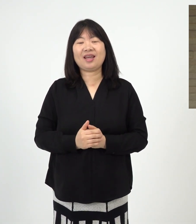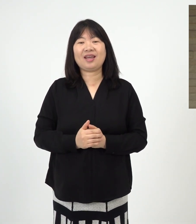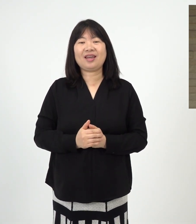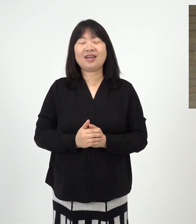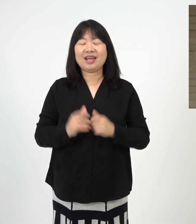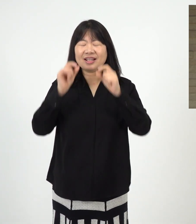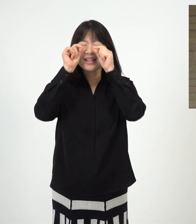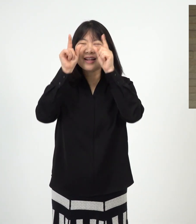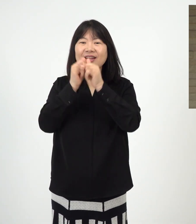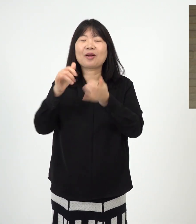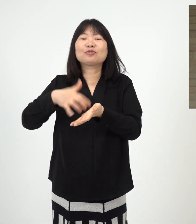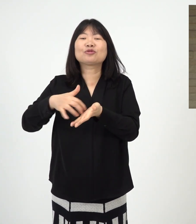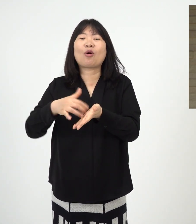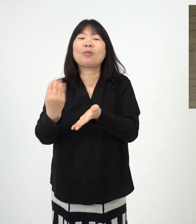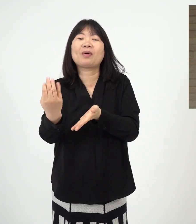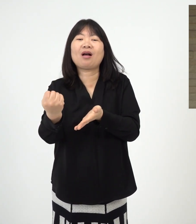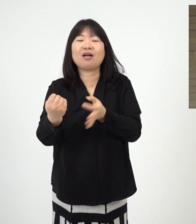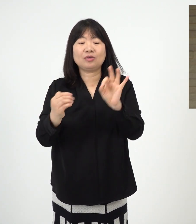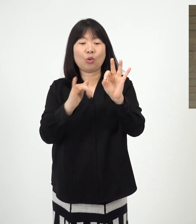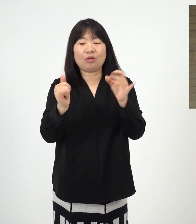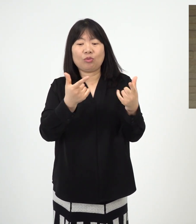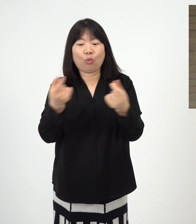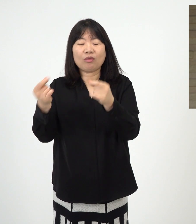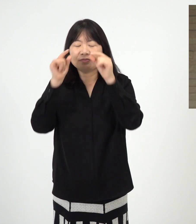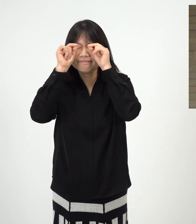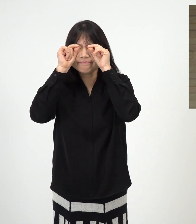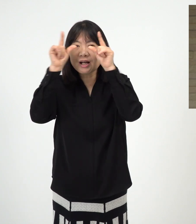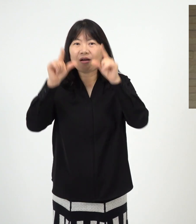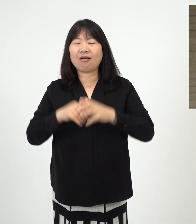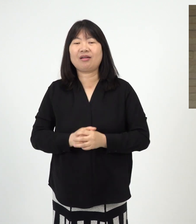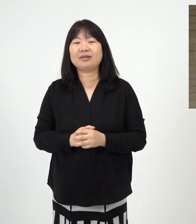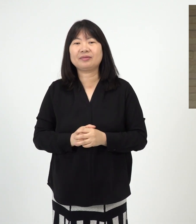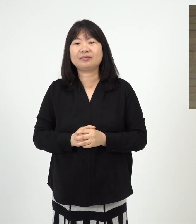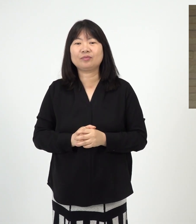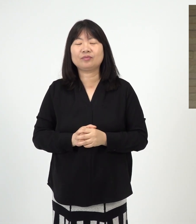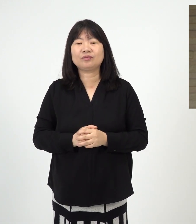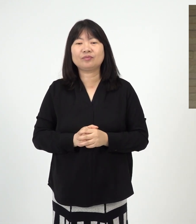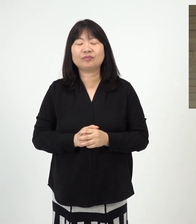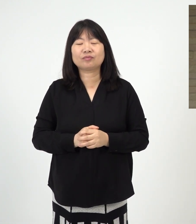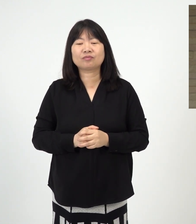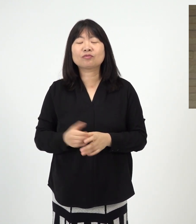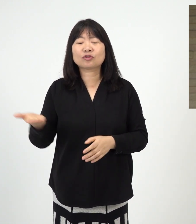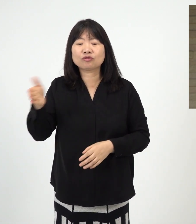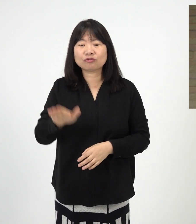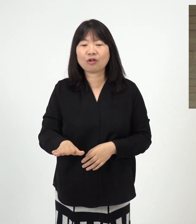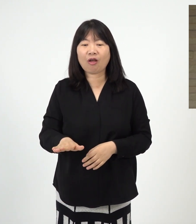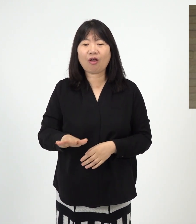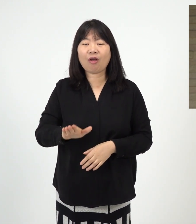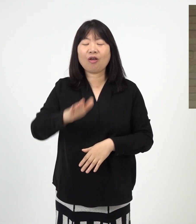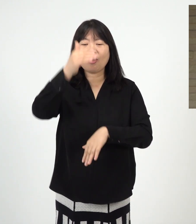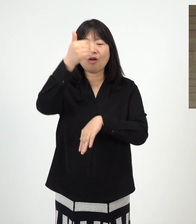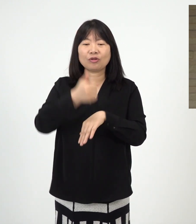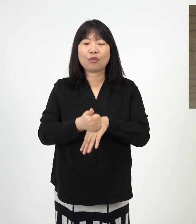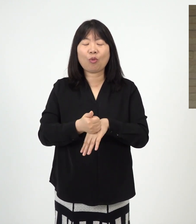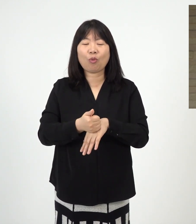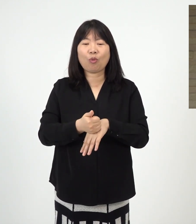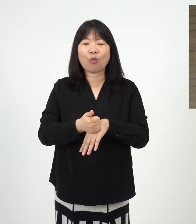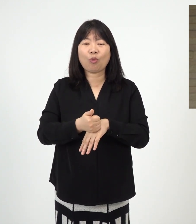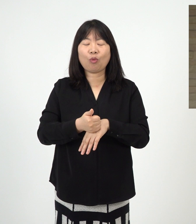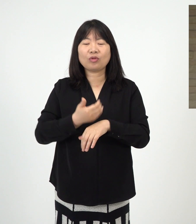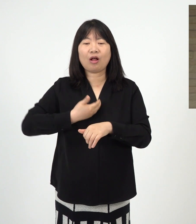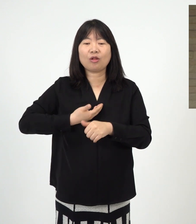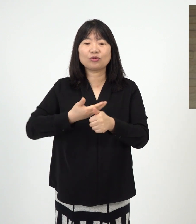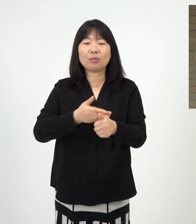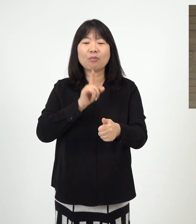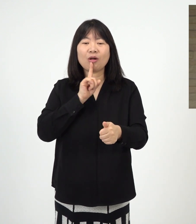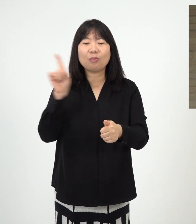깼나요? 그렇죠. 10명이 다 깼단 말이에요. 근데 왜 결론이 깨어있으라